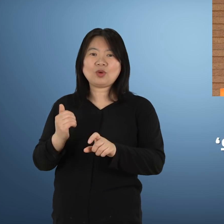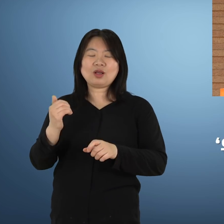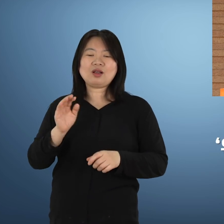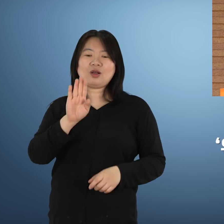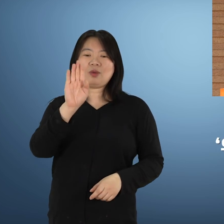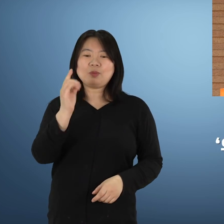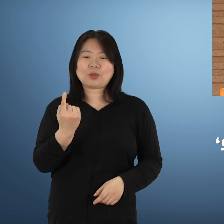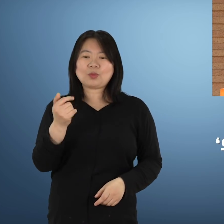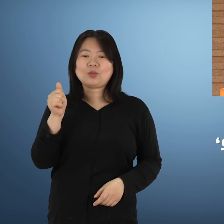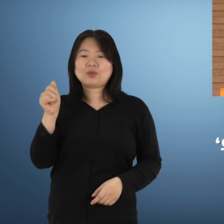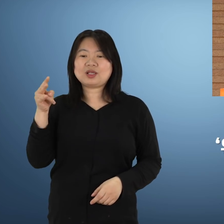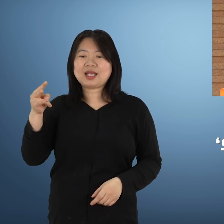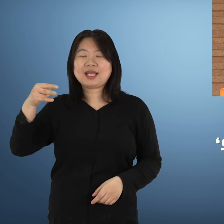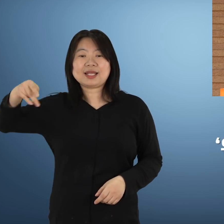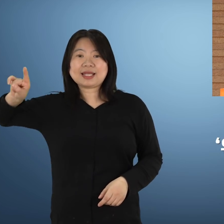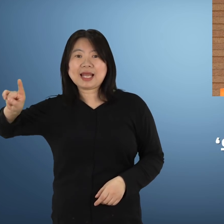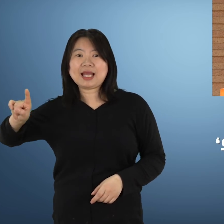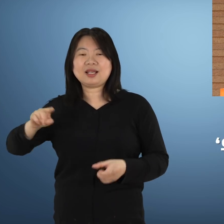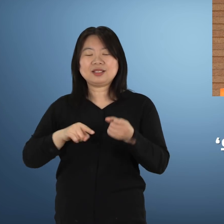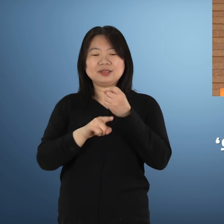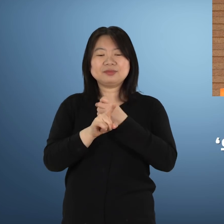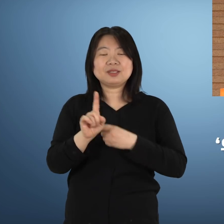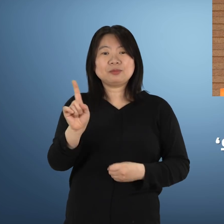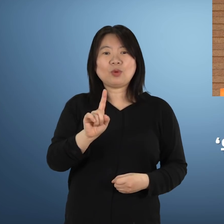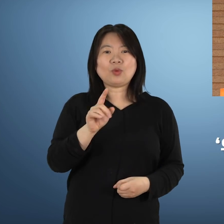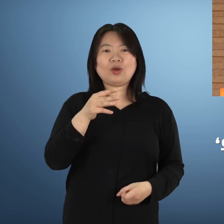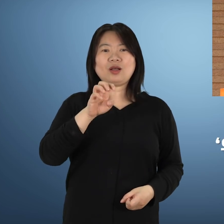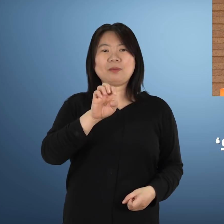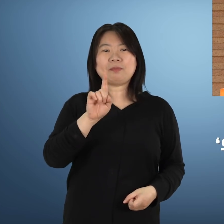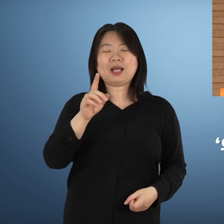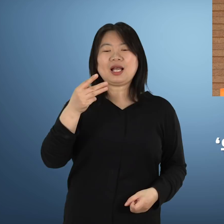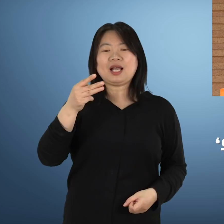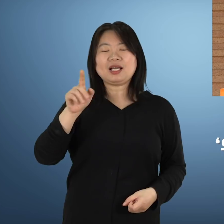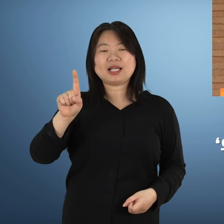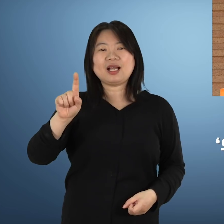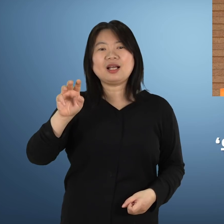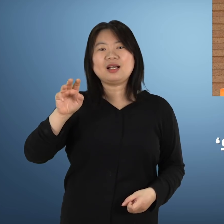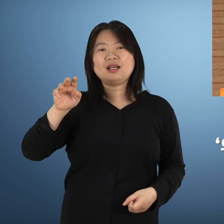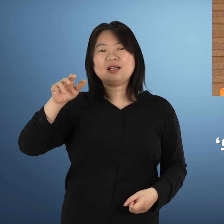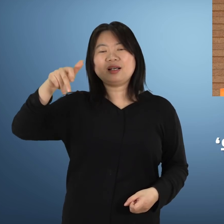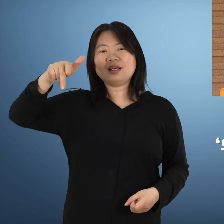보혜사, 파라클레토스, 늘 나와 함께 하시는 거예요.